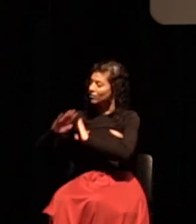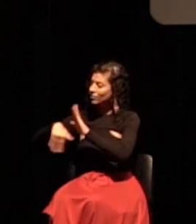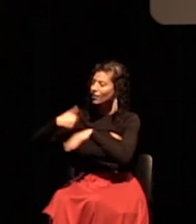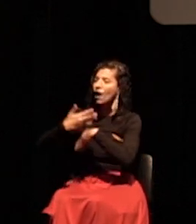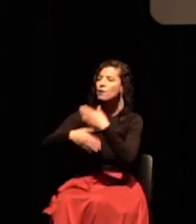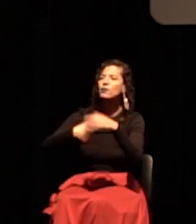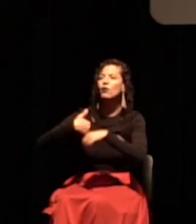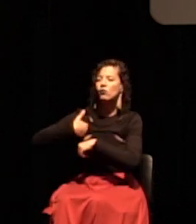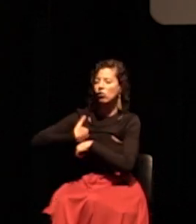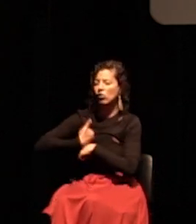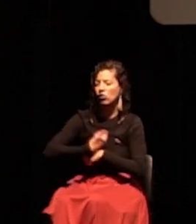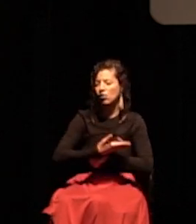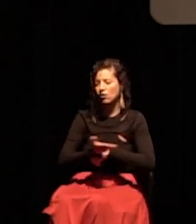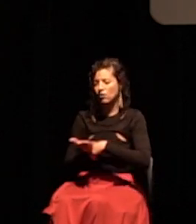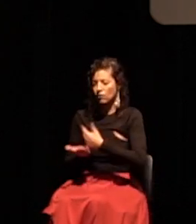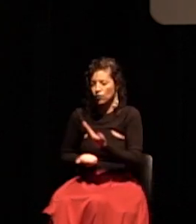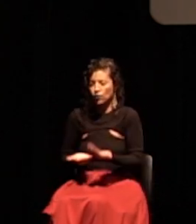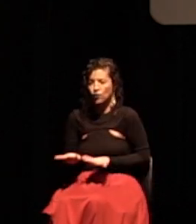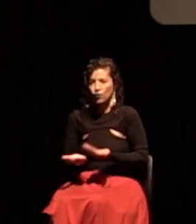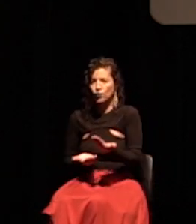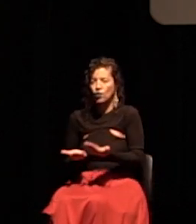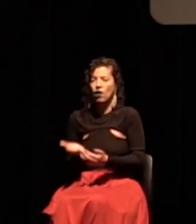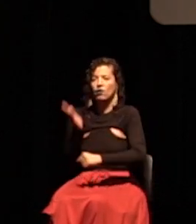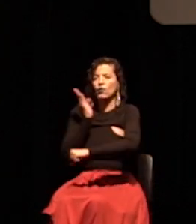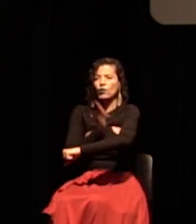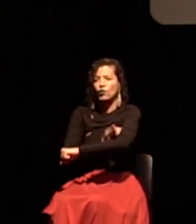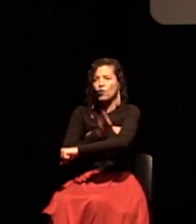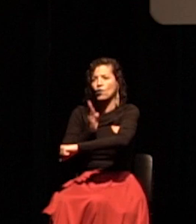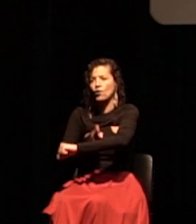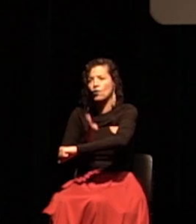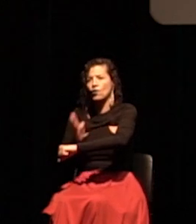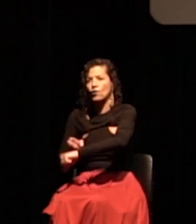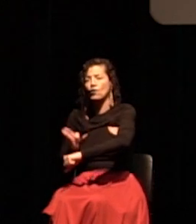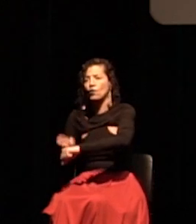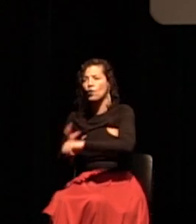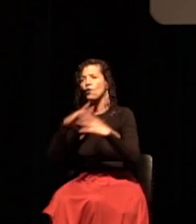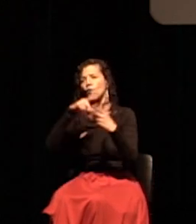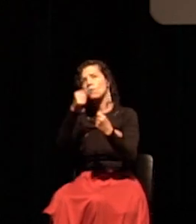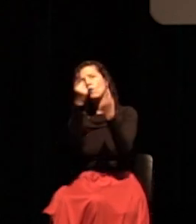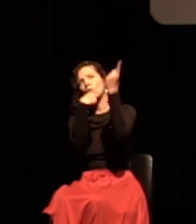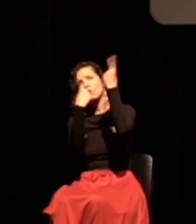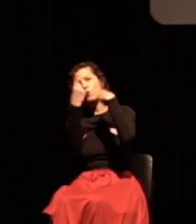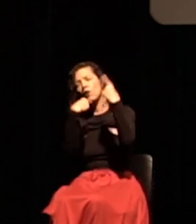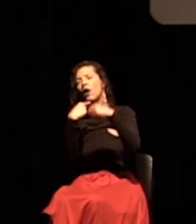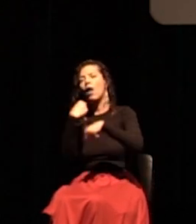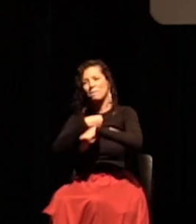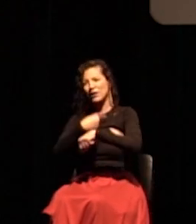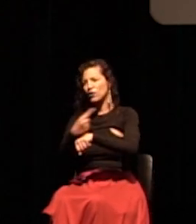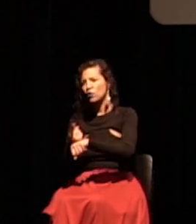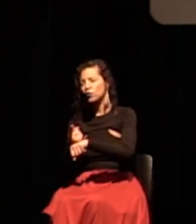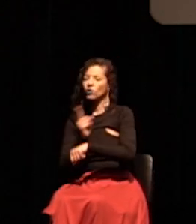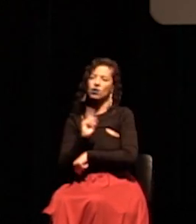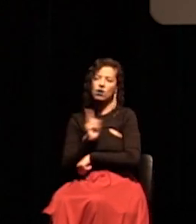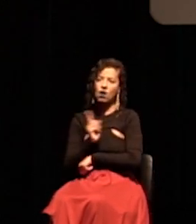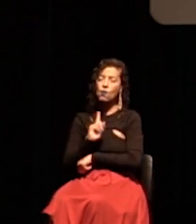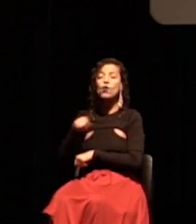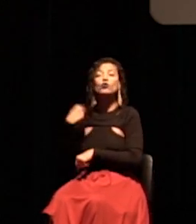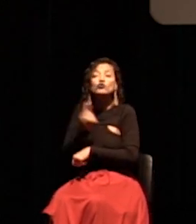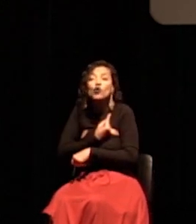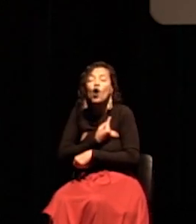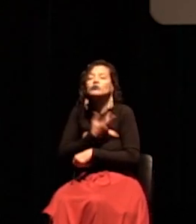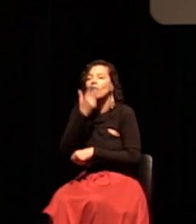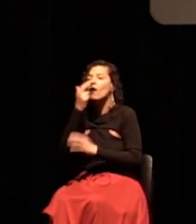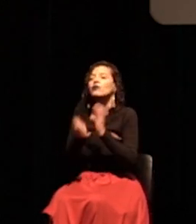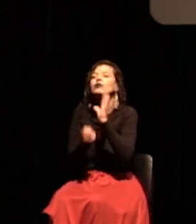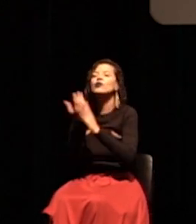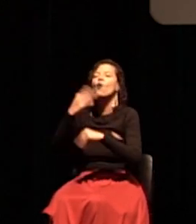maneira servil a uma cronologia que o mundo nos impõe por marcações de minutos. Nós constituímos